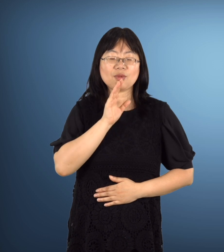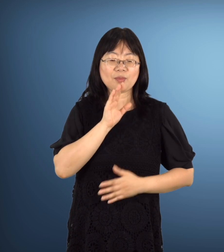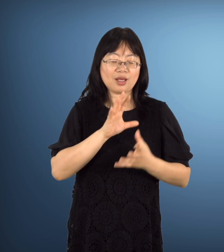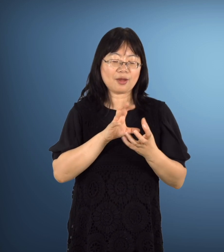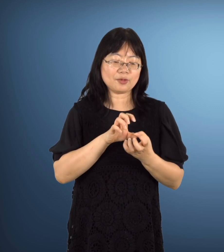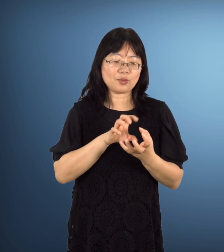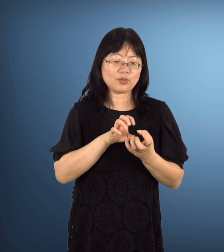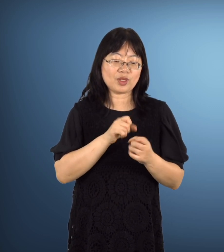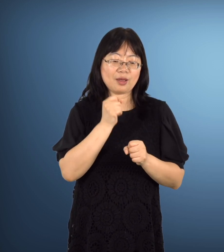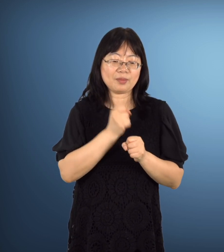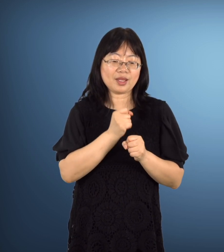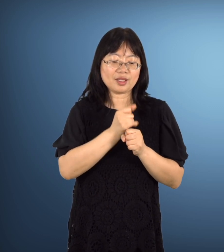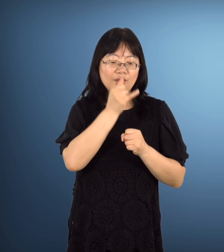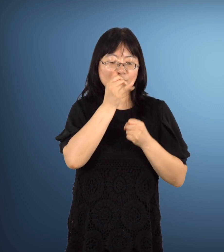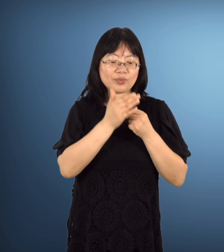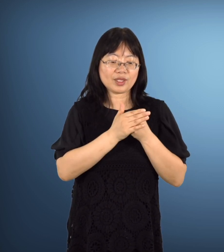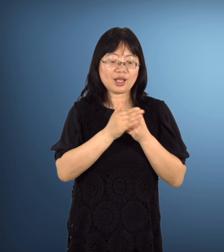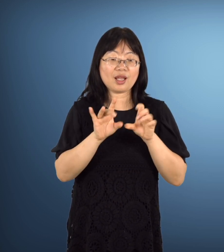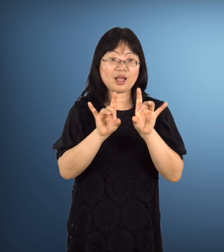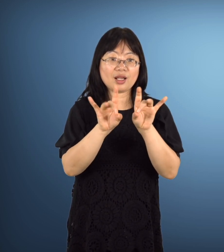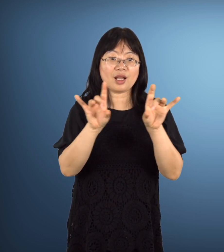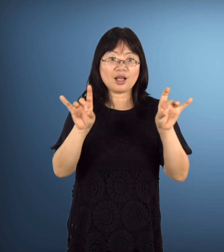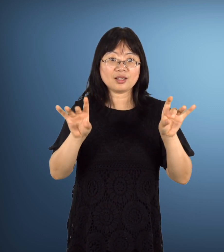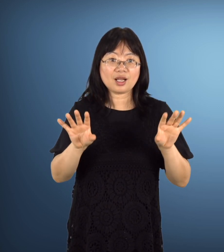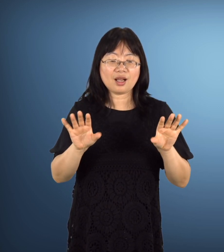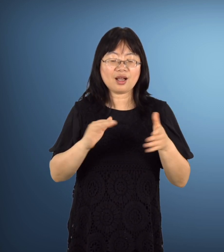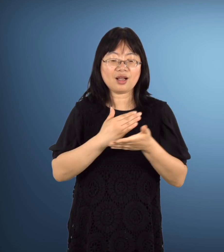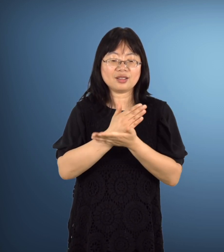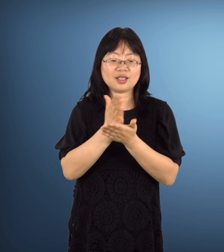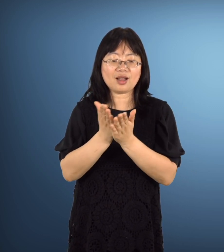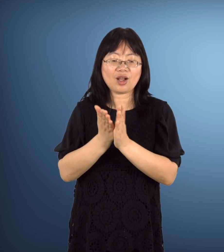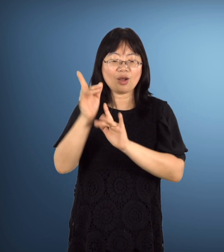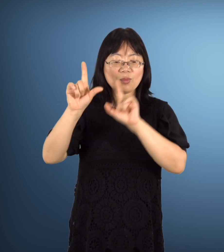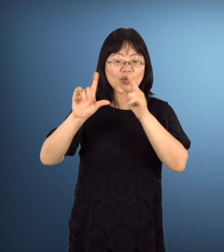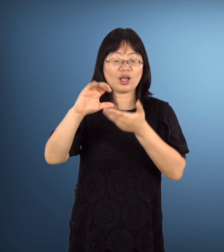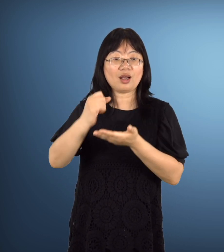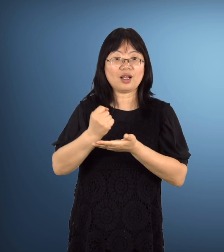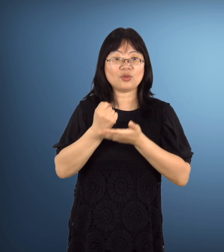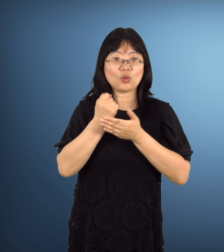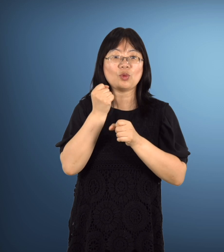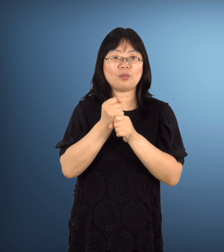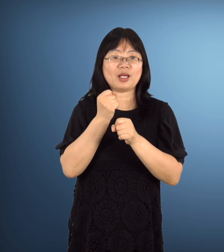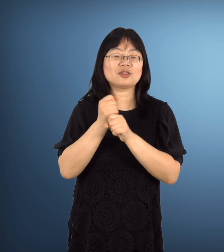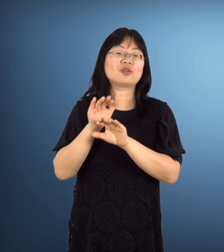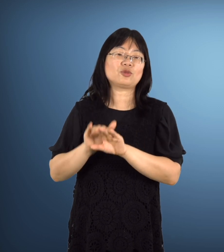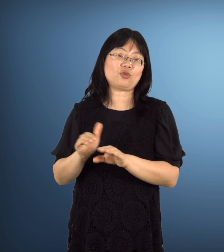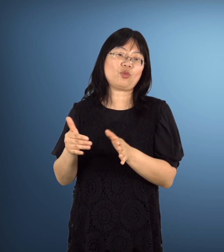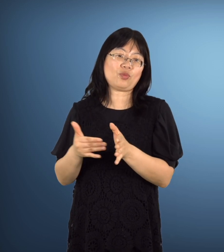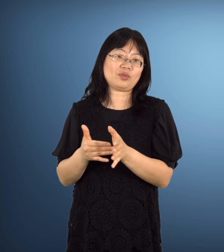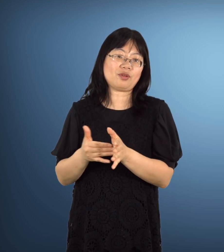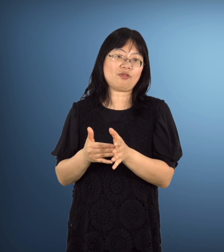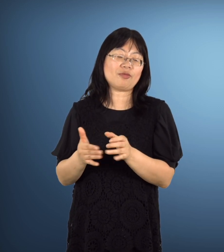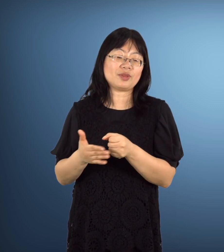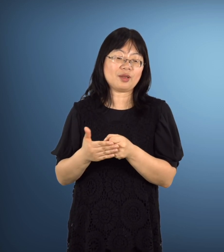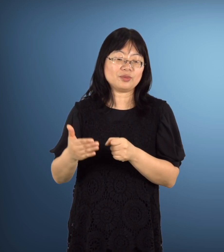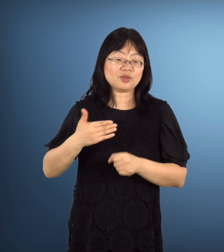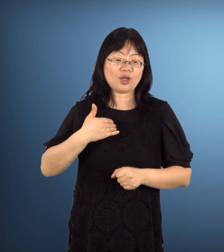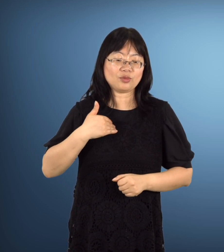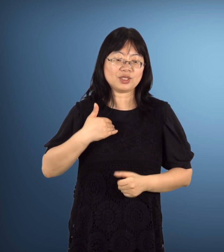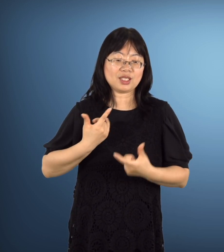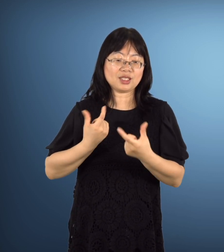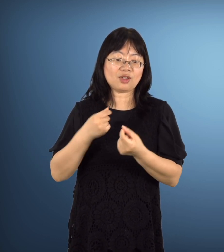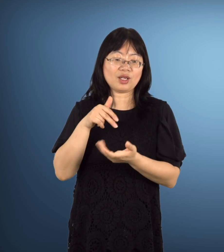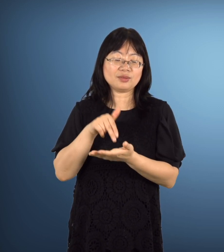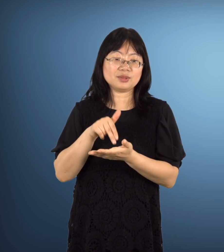쪼물딱 해서 이렇게 각각 다양한 모양으로 만들어 놓은 거예요. 그러니까 우리는